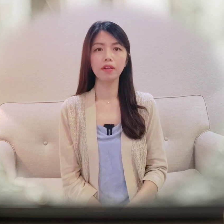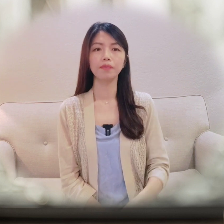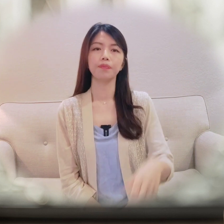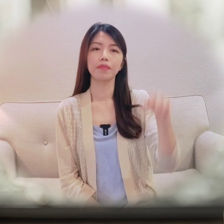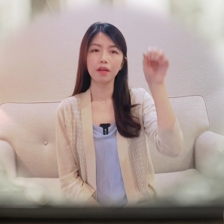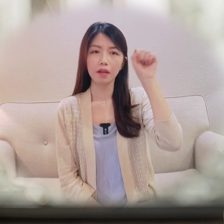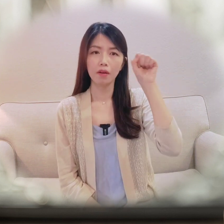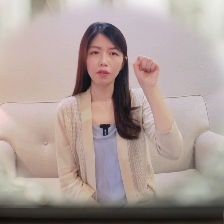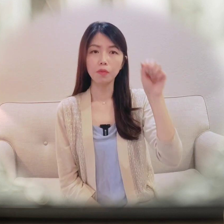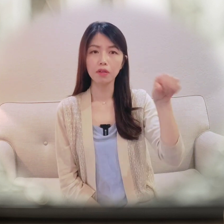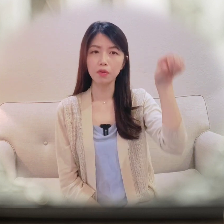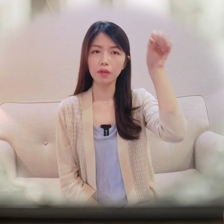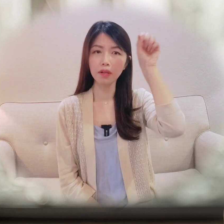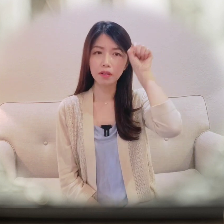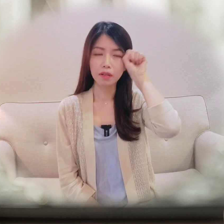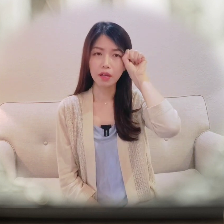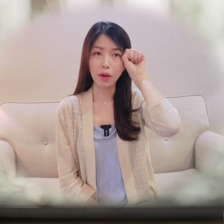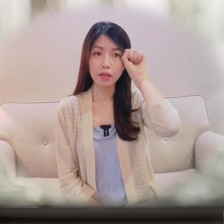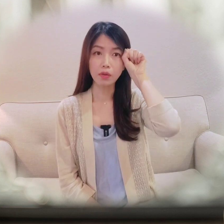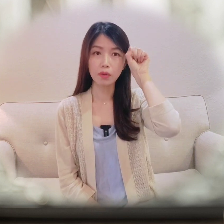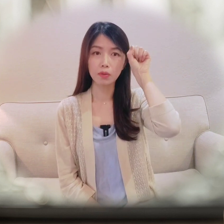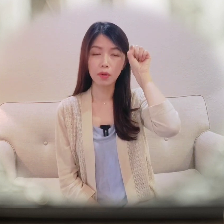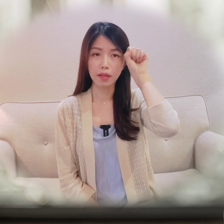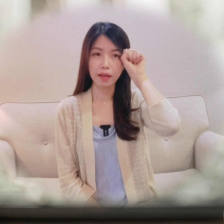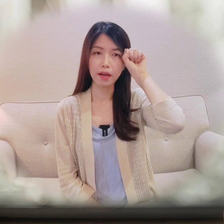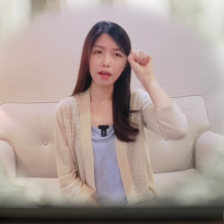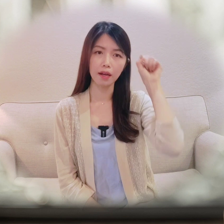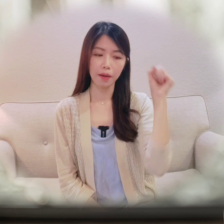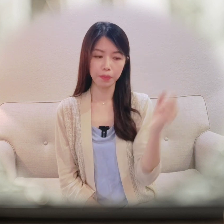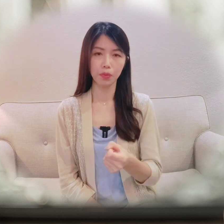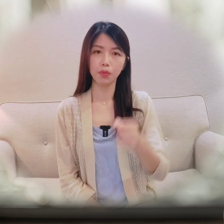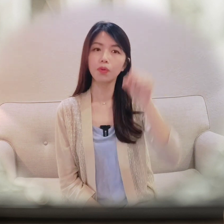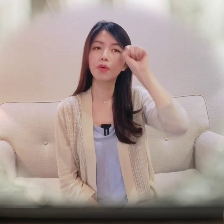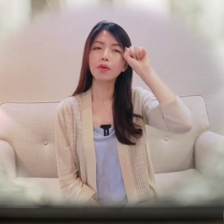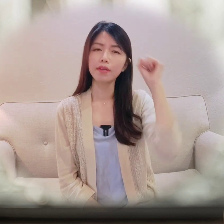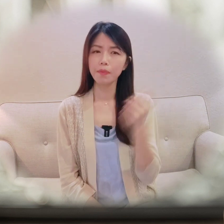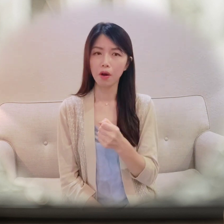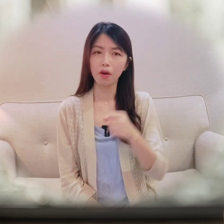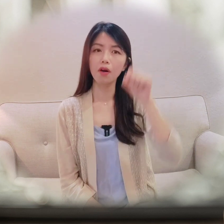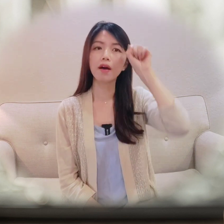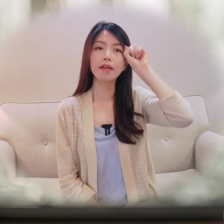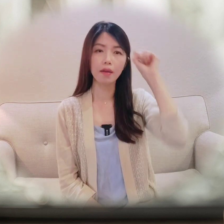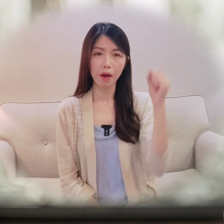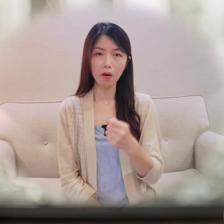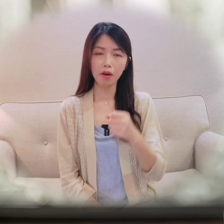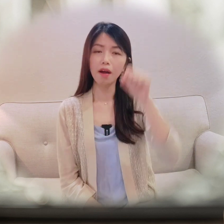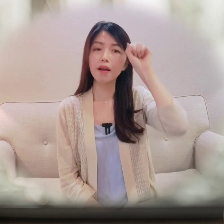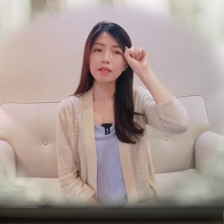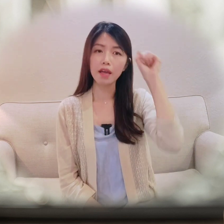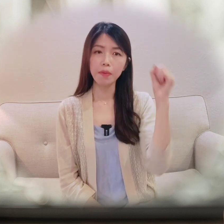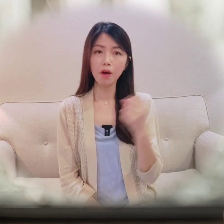뜻의 수어는 주먹 등 이 손을 이 관자놀이 쪽에 댔다가 앞으로 새벽,